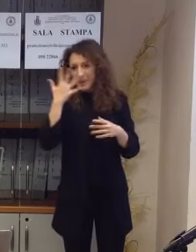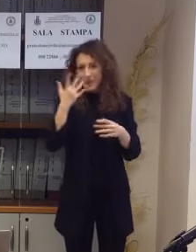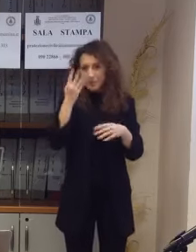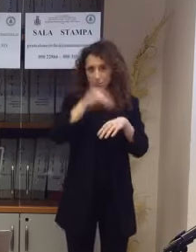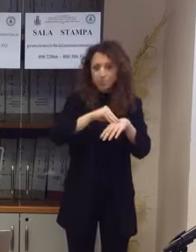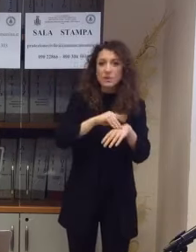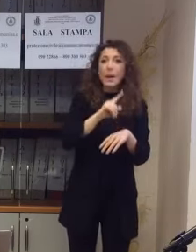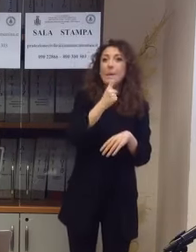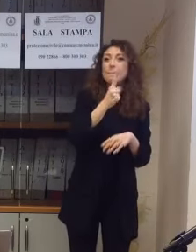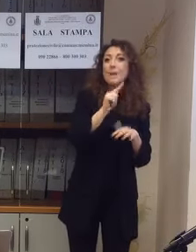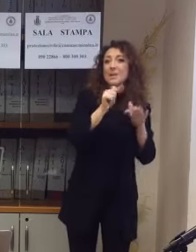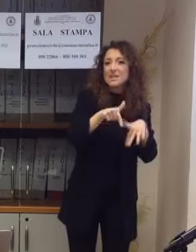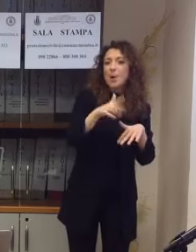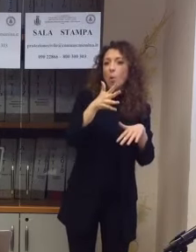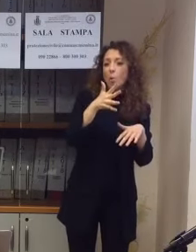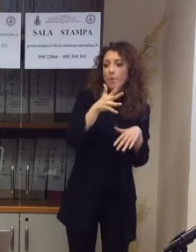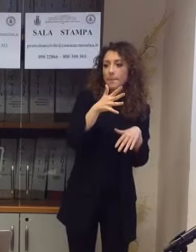quasi